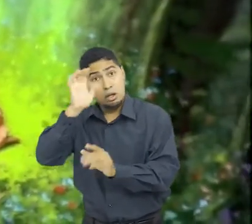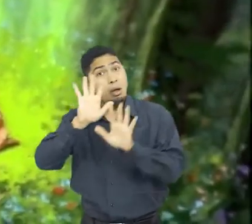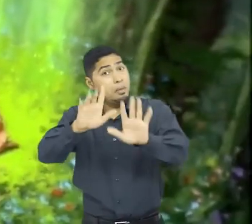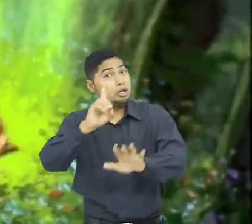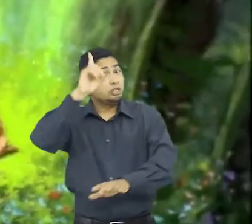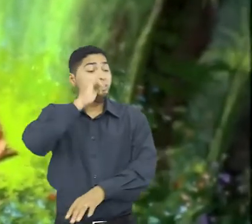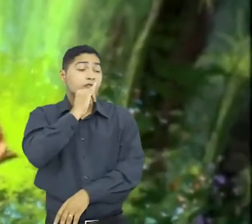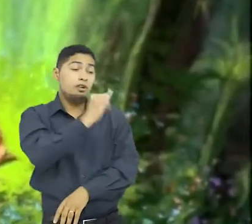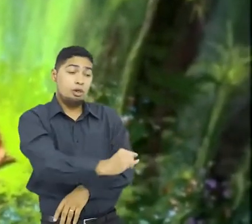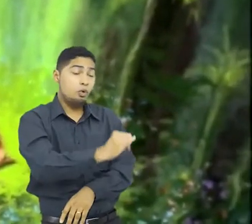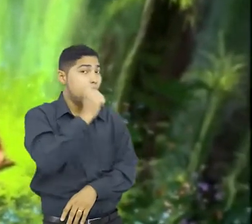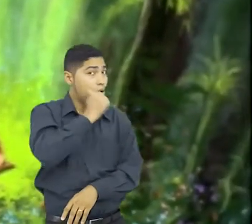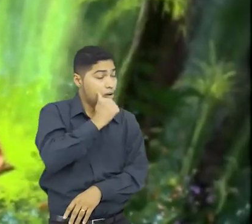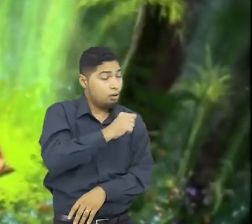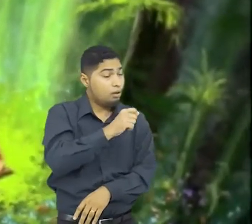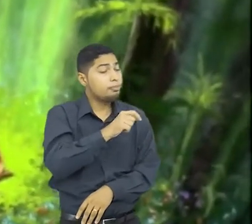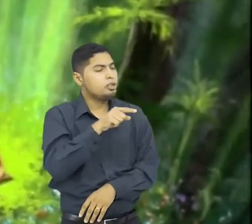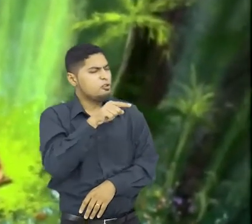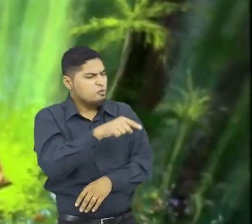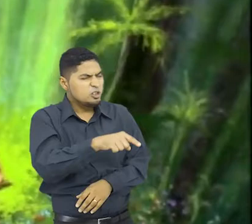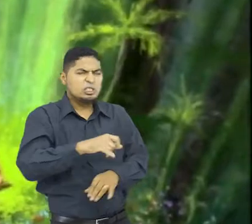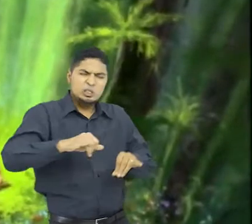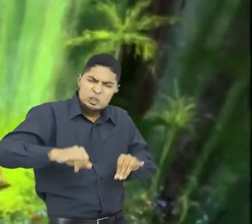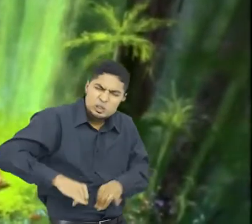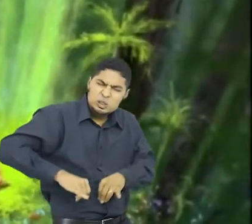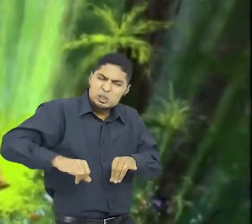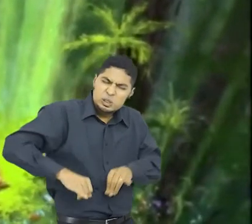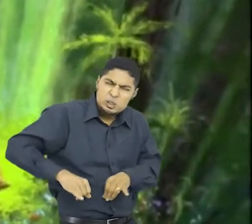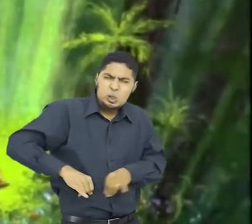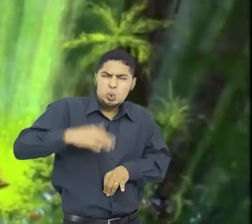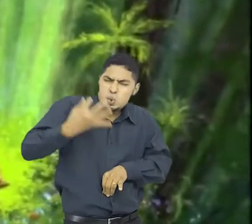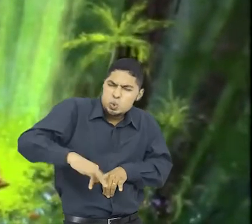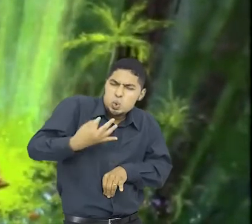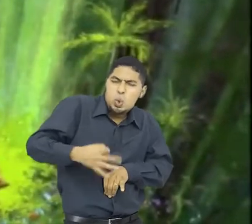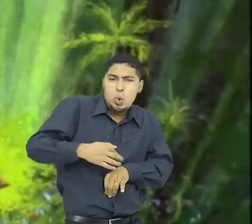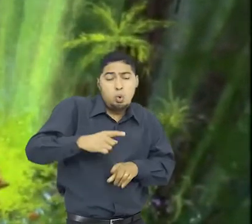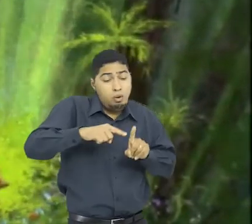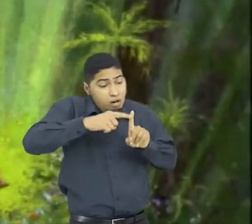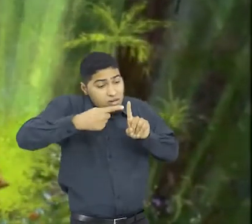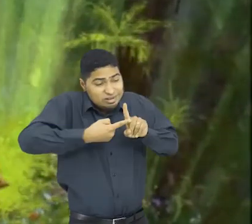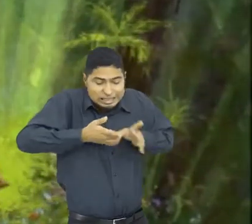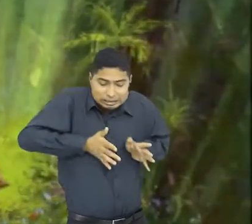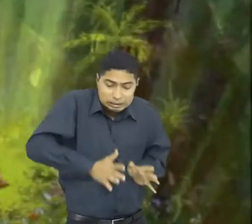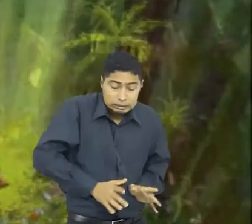Aumentarei seu sofrimento. Sentirá dores quando tiver filhos, e será dominada por seu